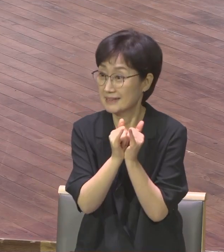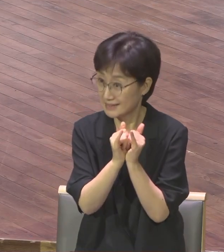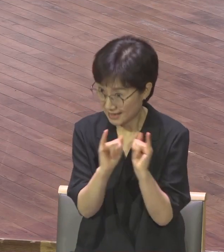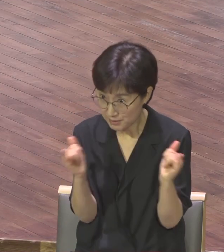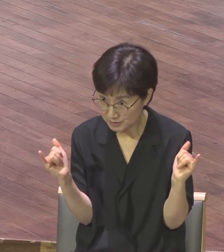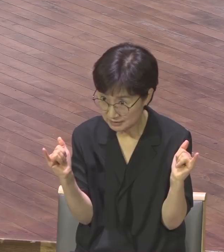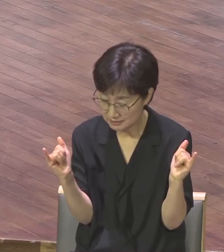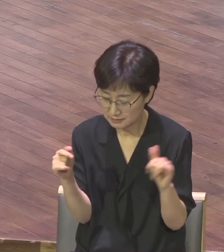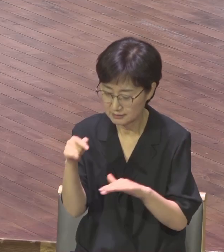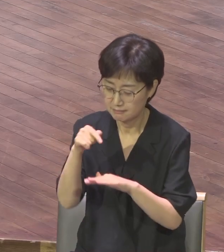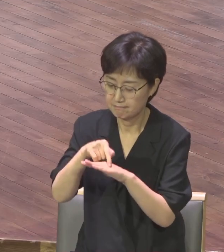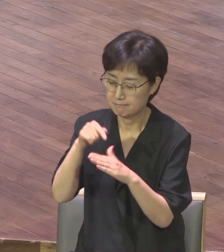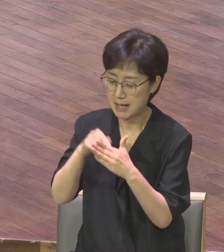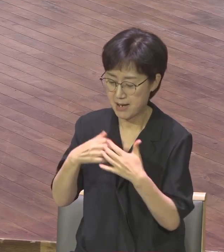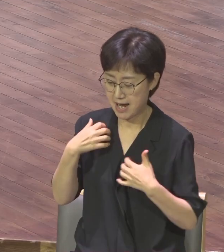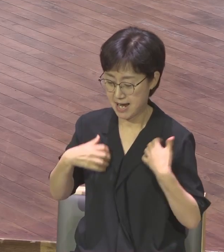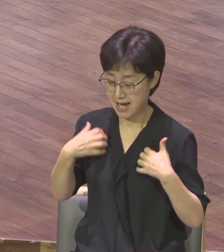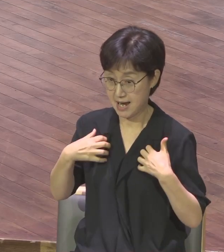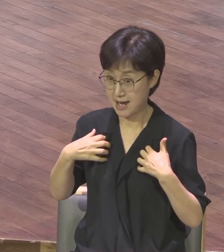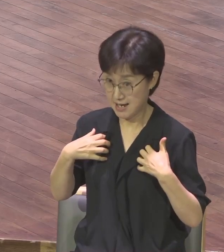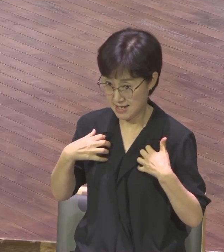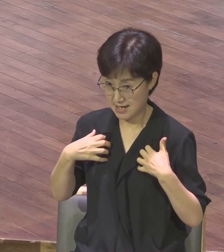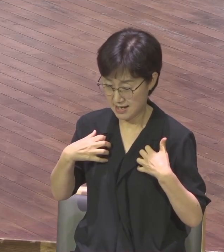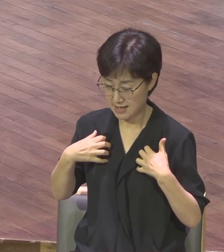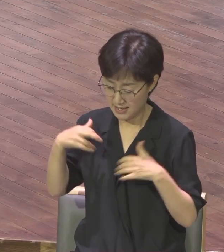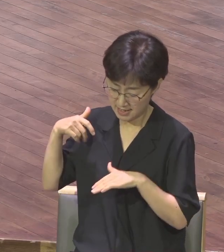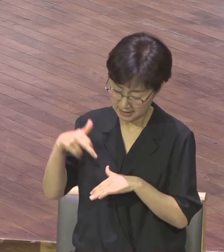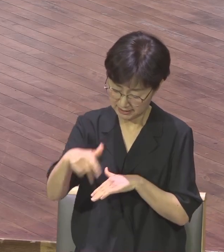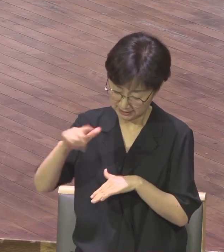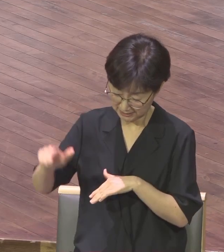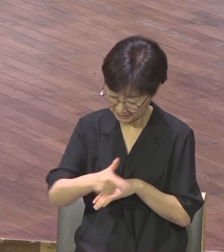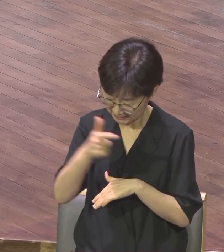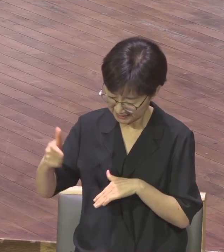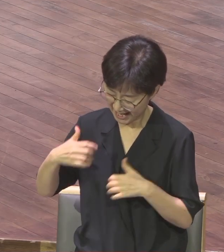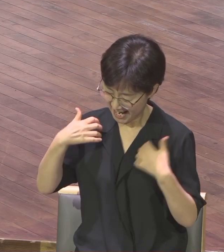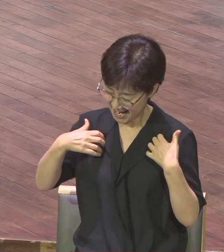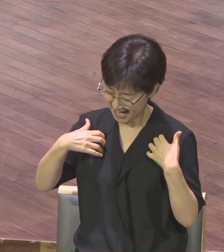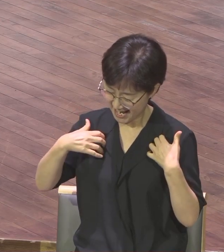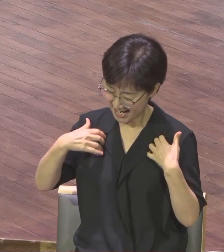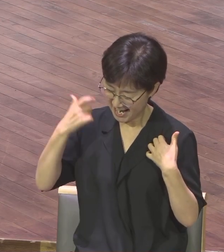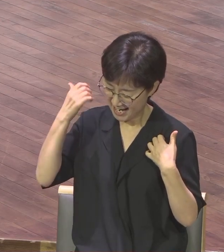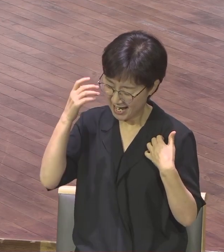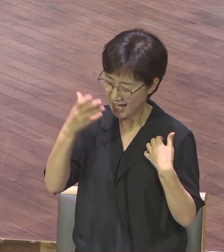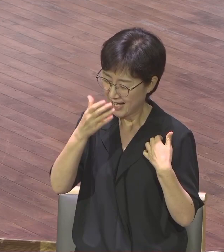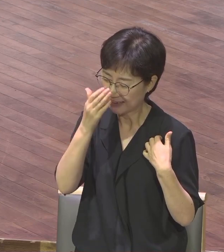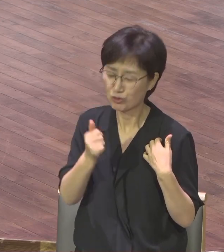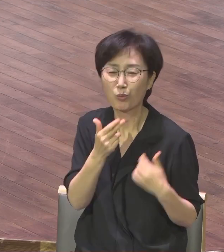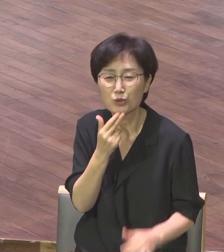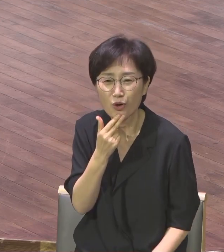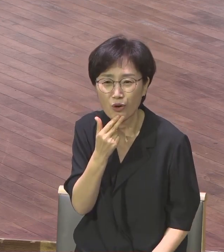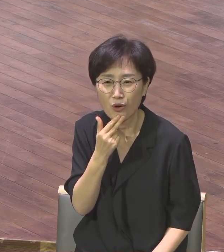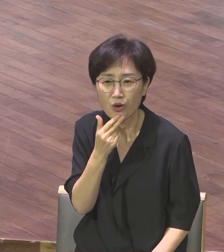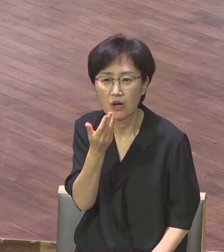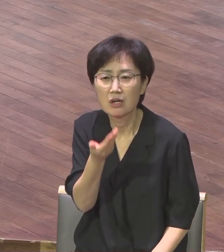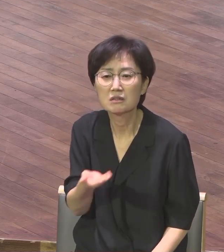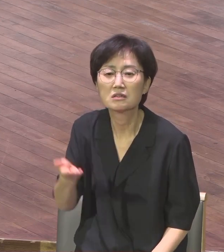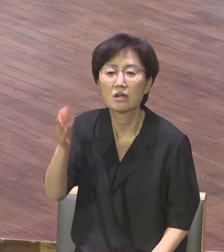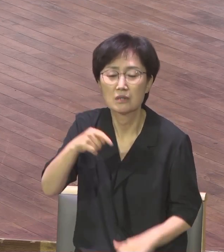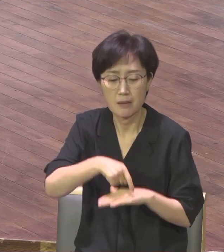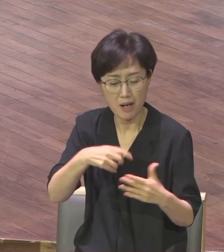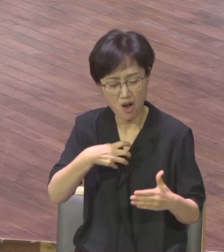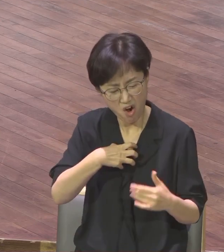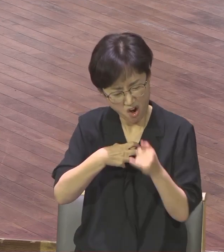마음이 즐거우면 종일 걸어도 싫지 않으나 마음에 근심이